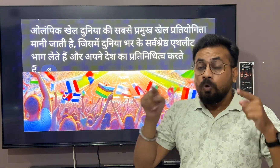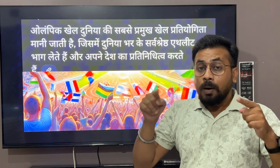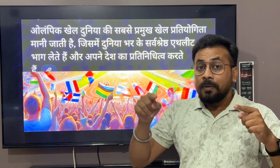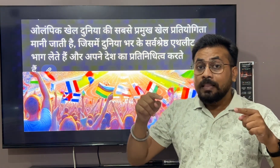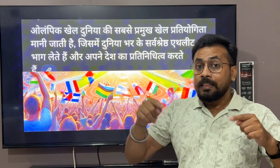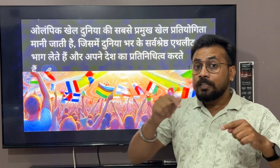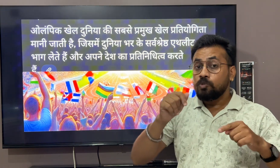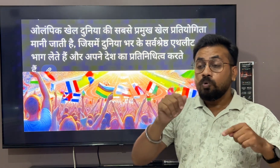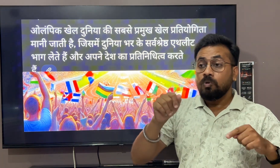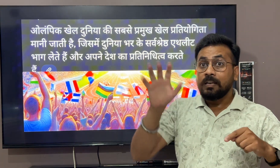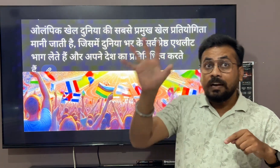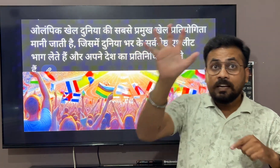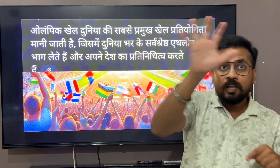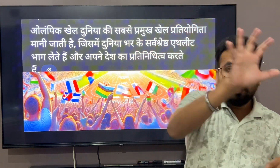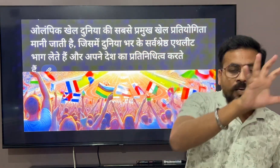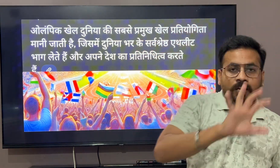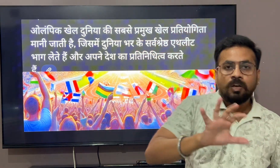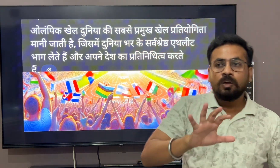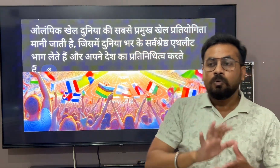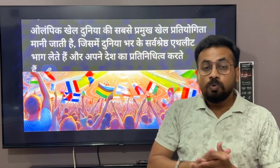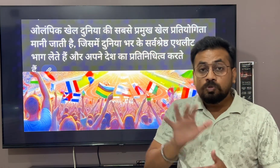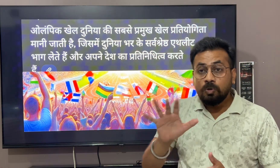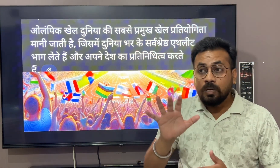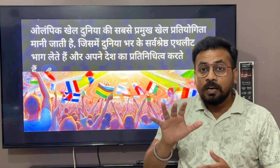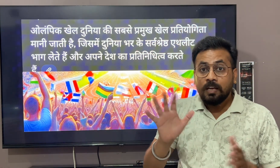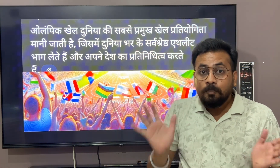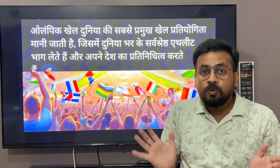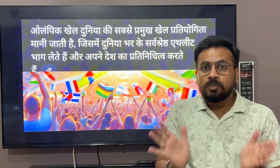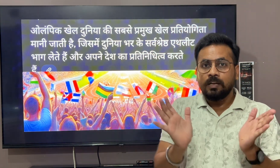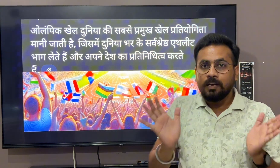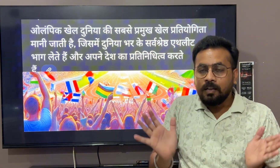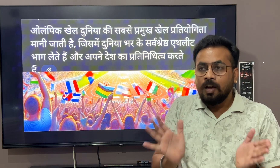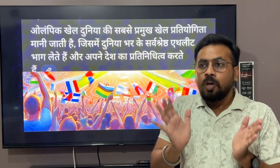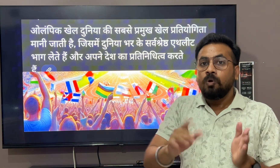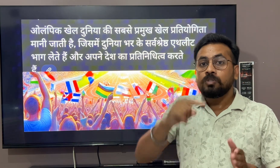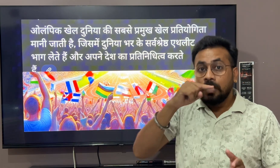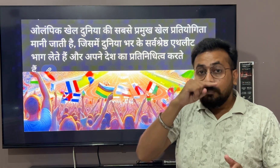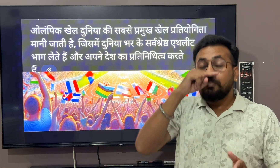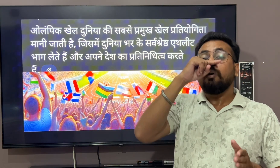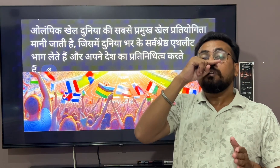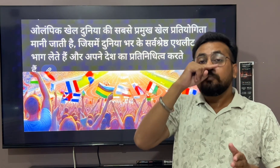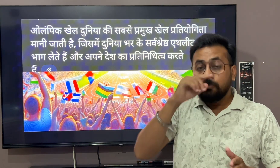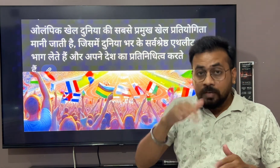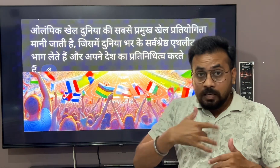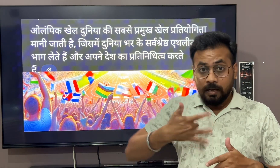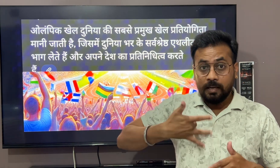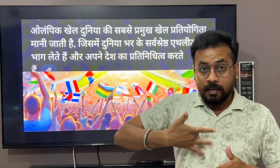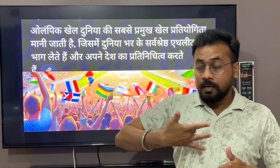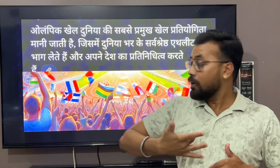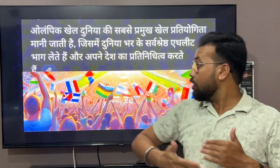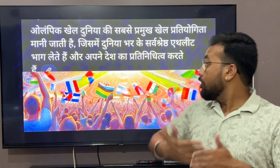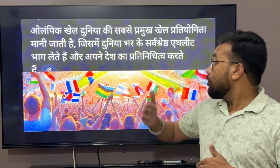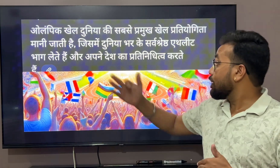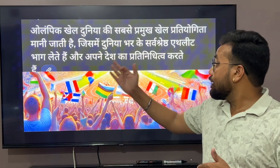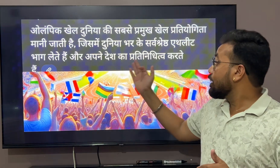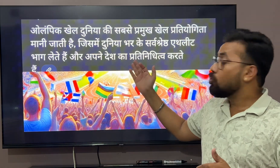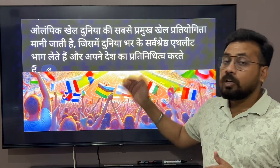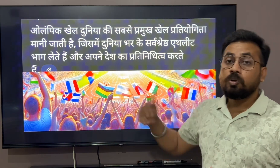अपने जो कंट्री होगी उसको क्या करेंगे, पुश करेंगे, है ना, उसके लिए प्राउड फील कराएंगे, है ना, प्रतिनिधित्व करेंगे, उसको